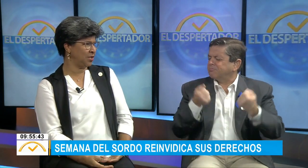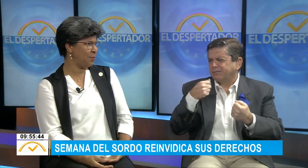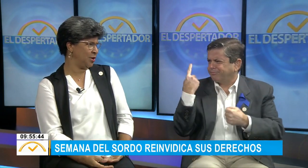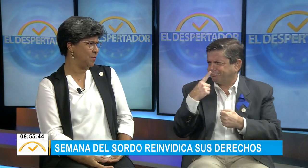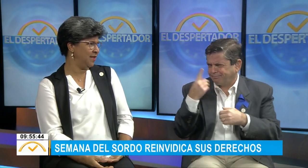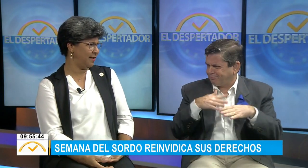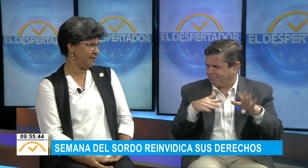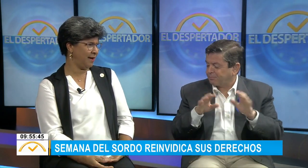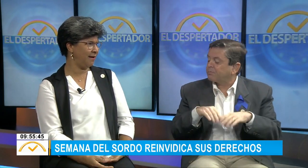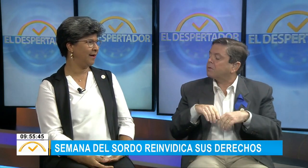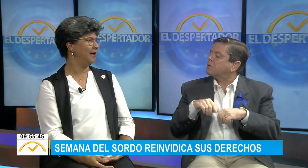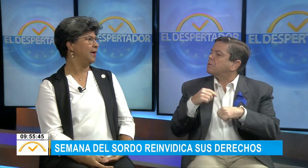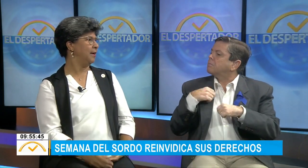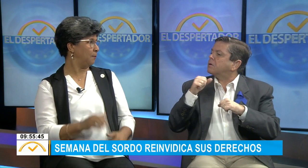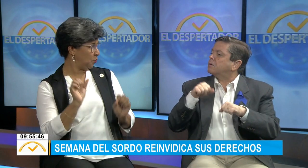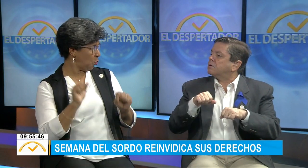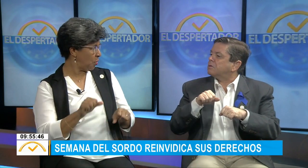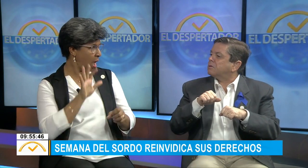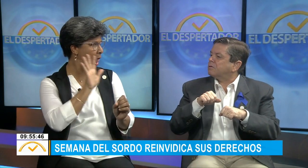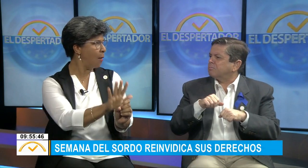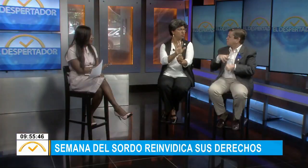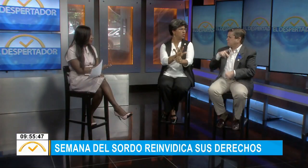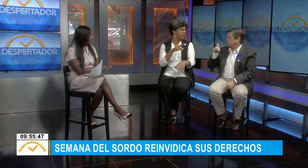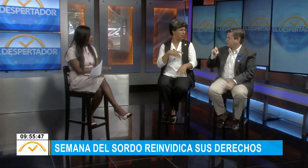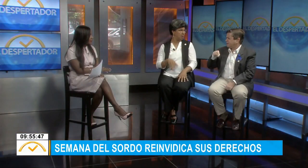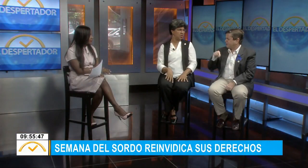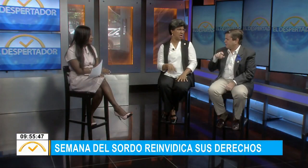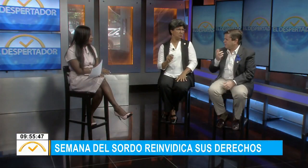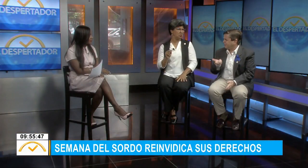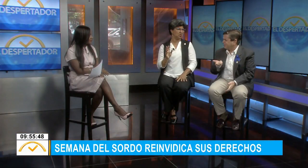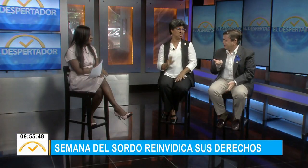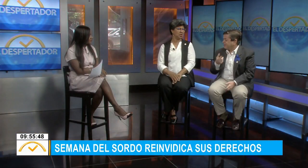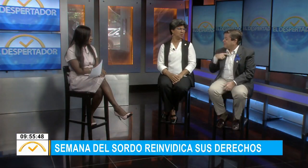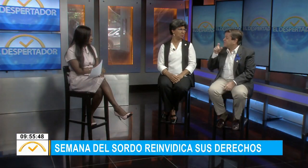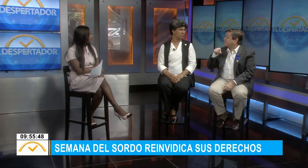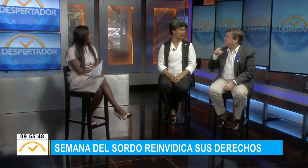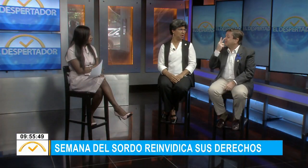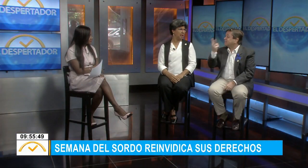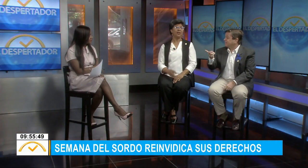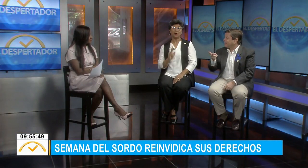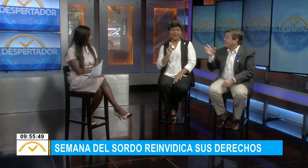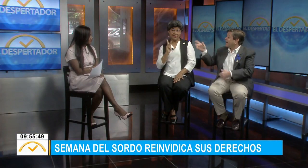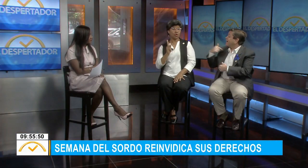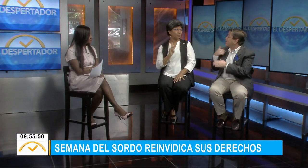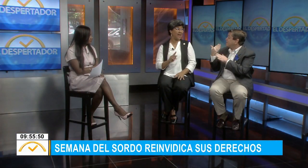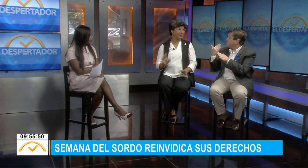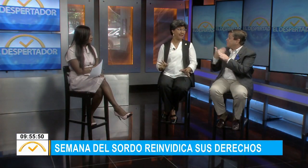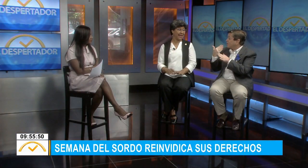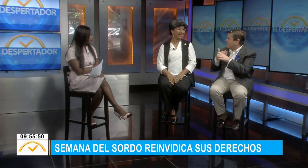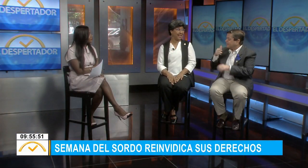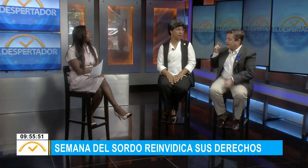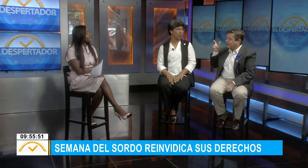tiempo tengo mi licencia. ¿Y las bocinas? Dice, no necesito. Lo que necesito es ver, estar atento.